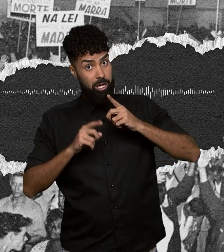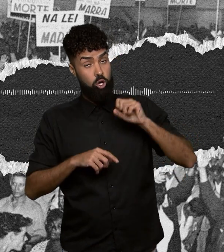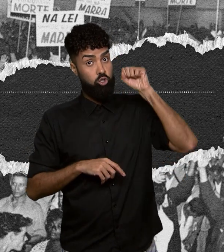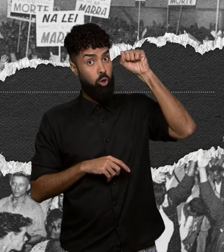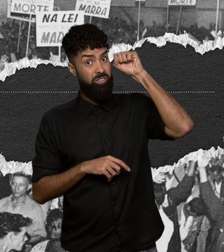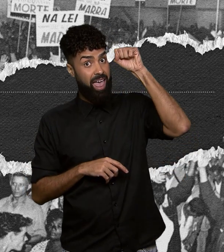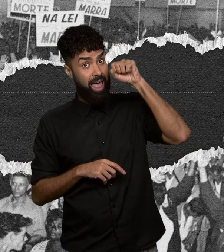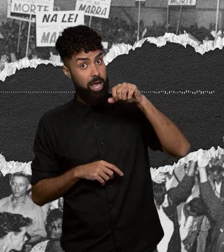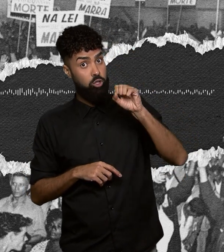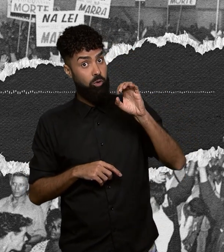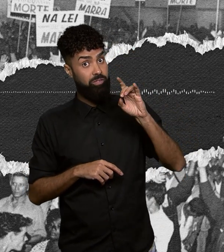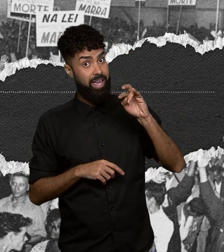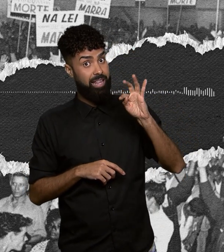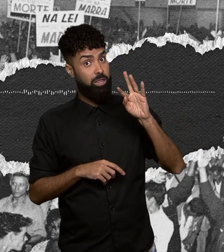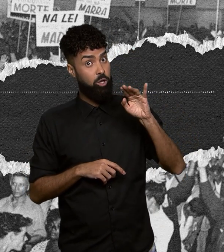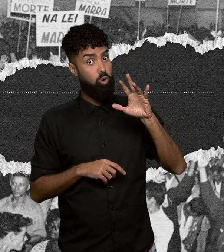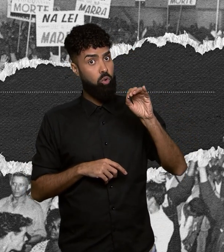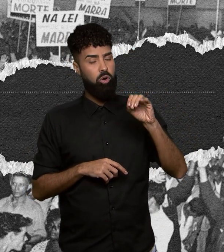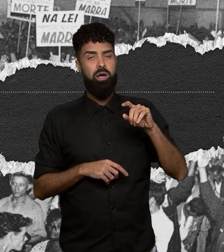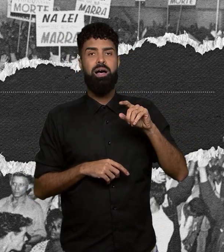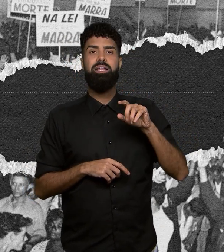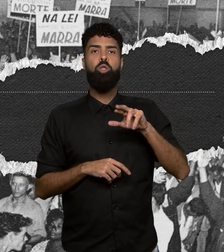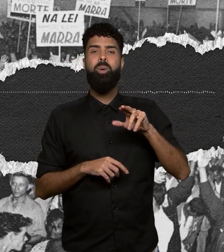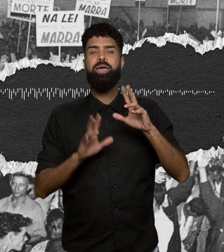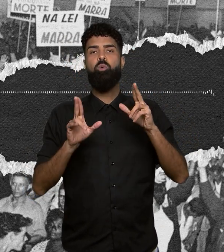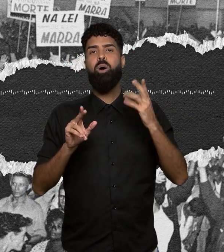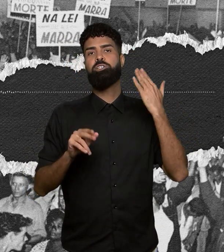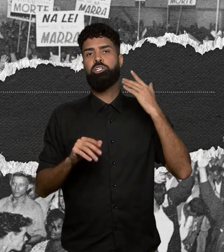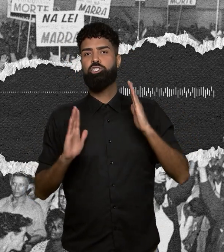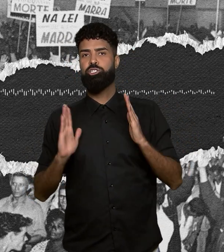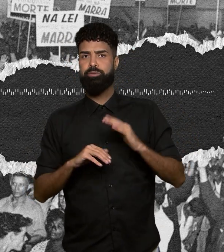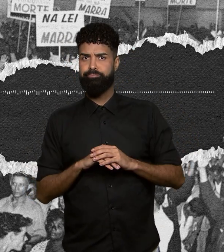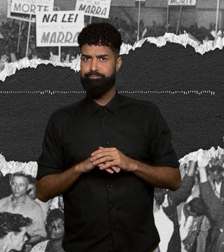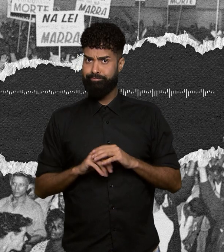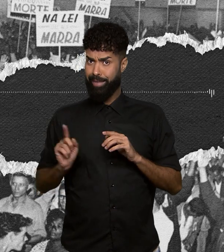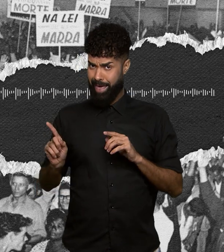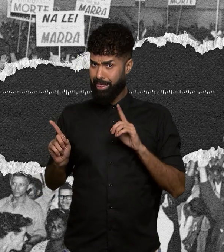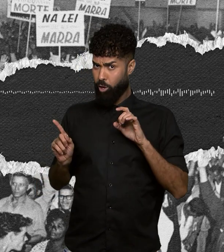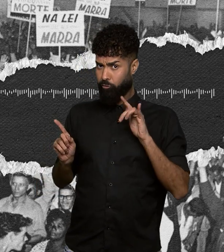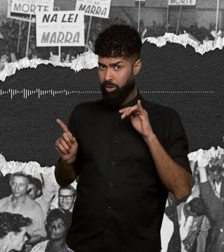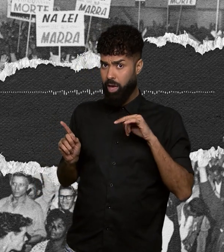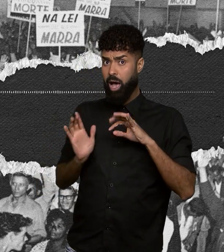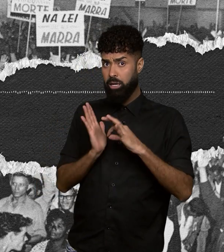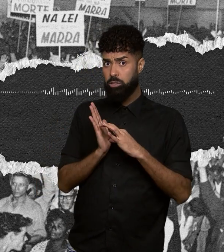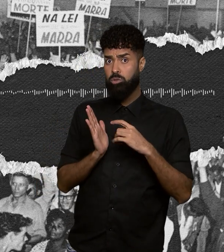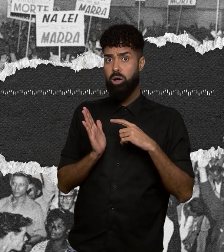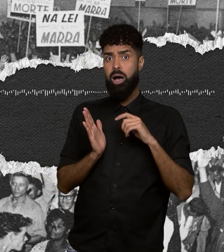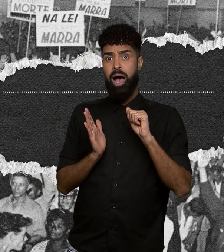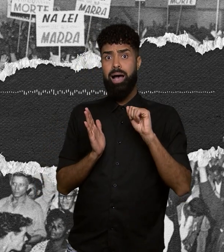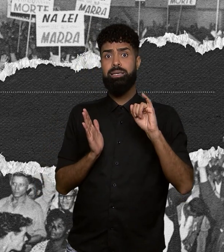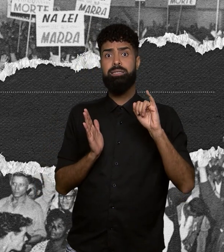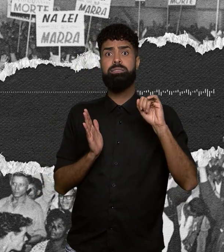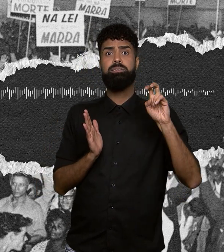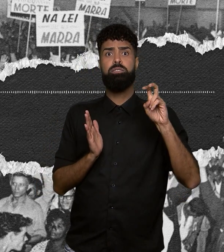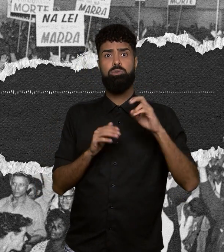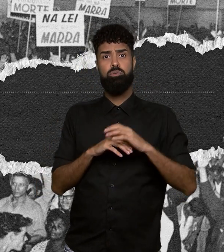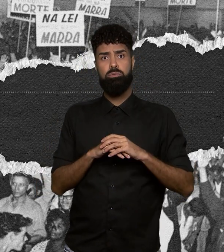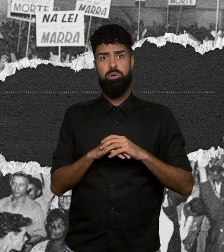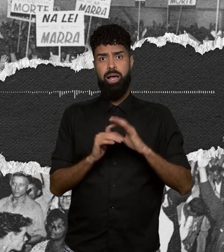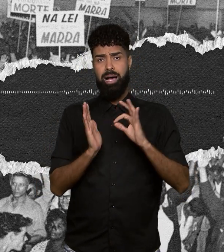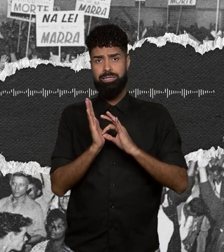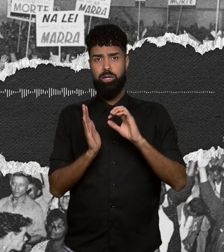tipo soviético não do tipo que nós íamos deu fim foi um dos signatários do ato institucional número 5 o